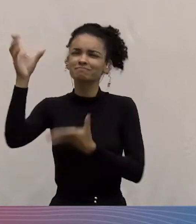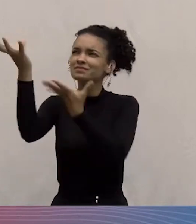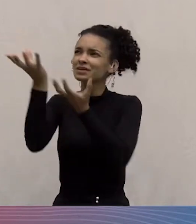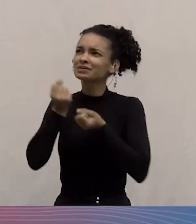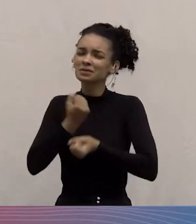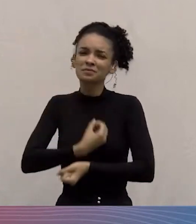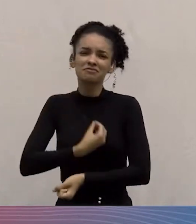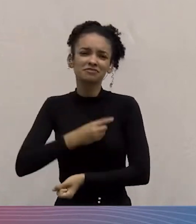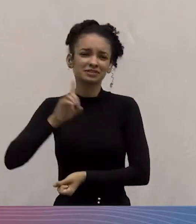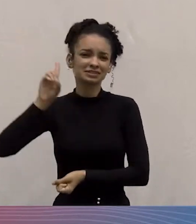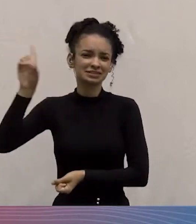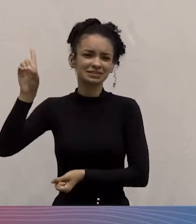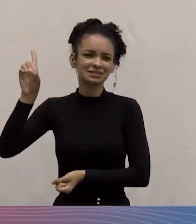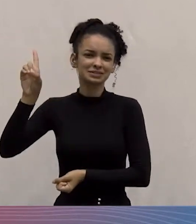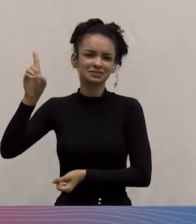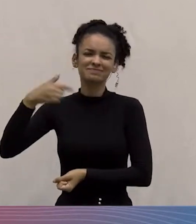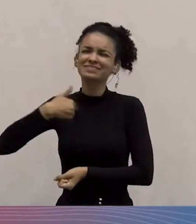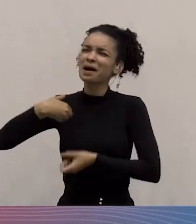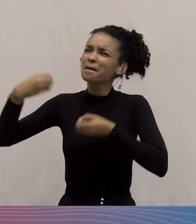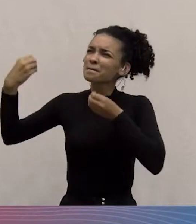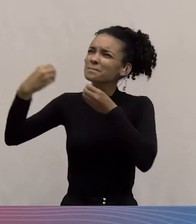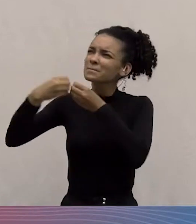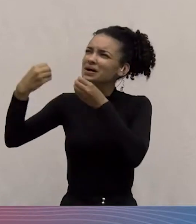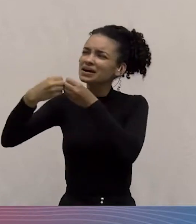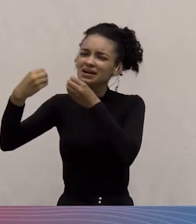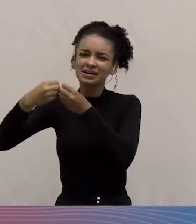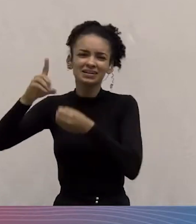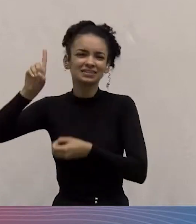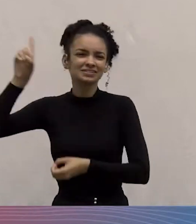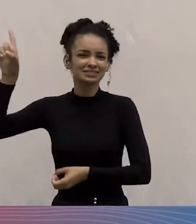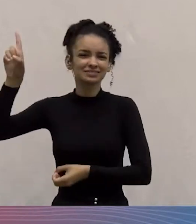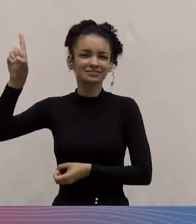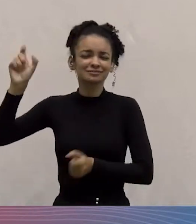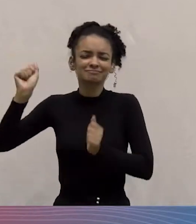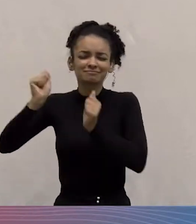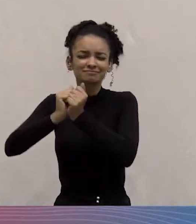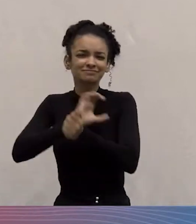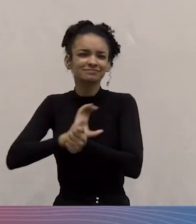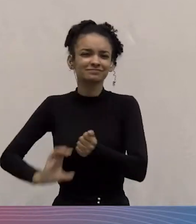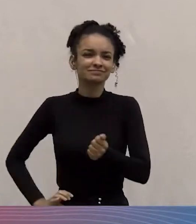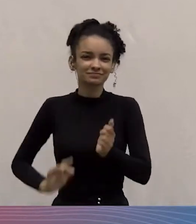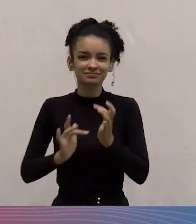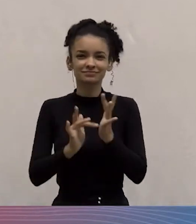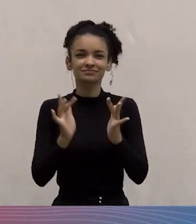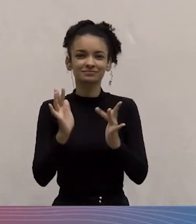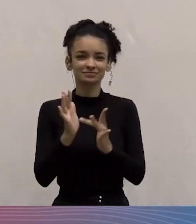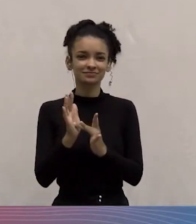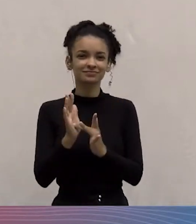de Deus. Estou próximo de Deus. Estou em Cristo Jesus.